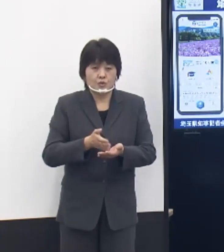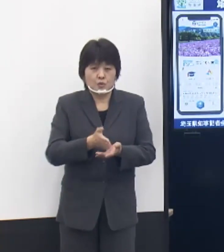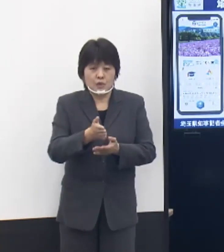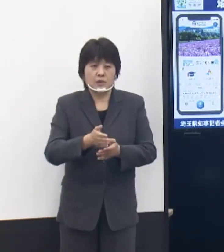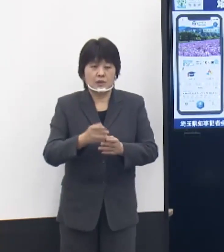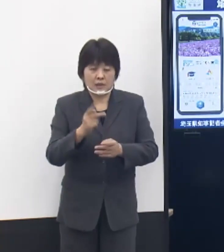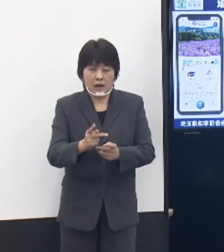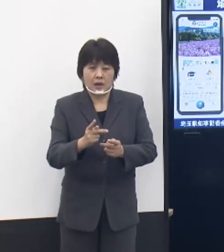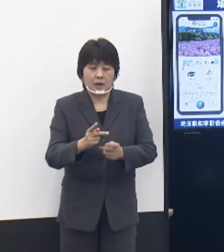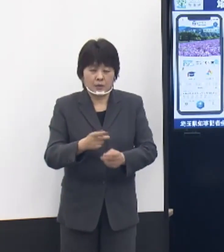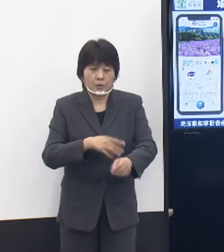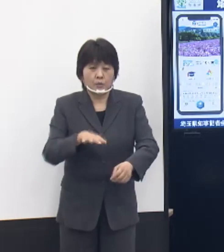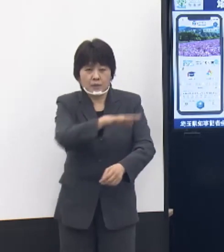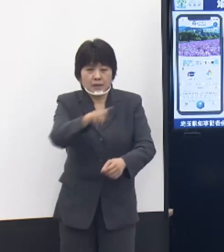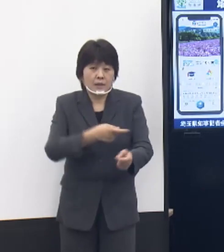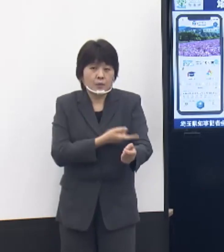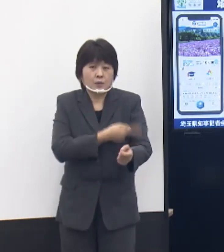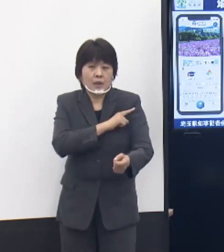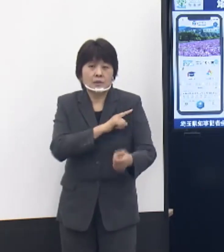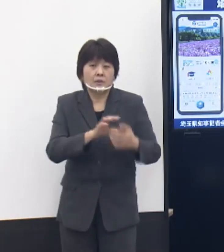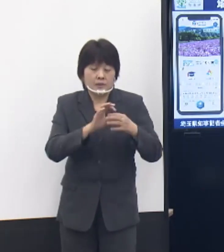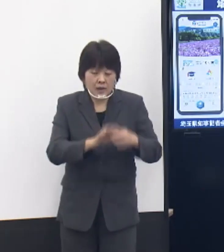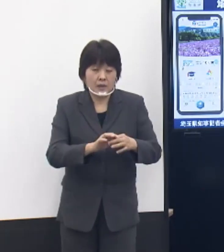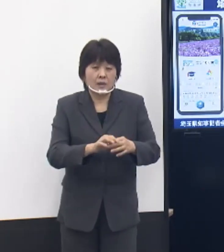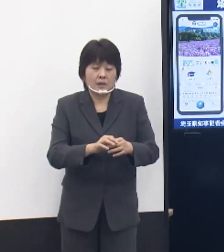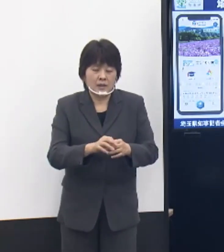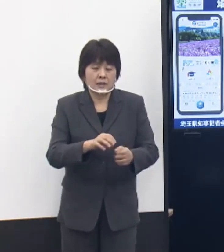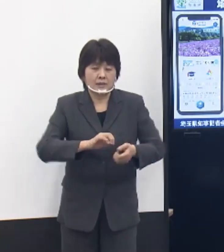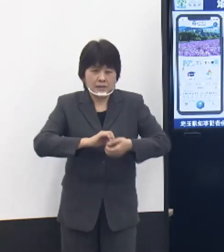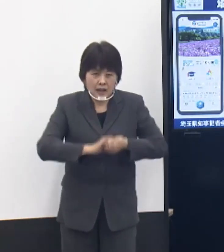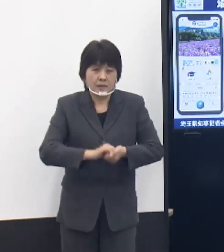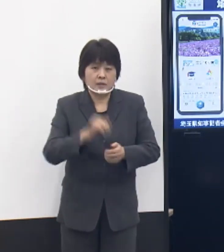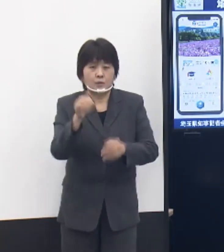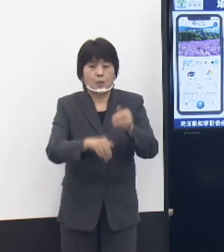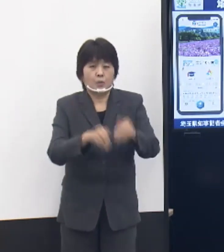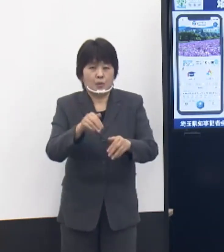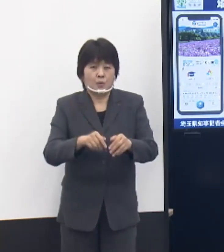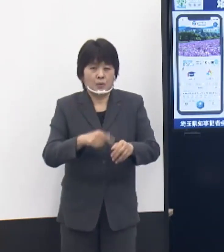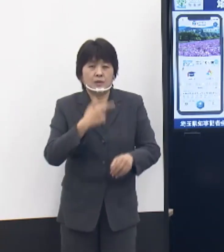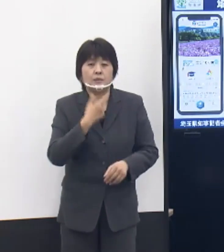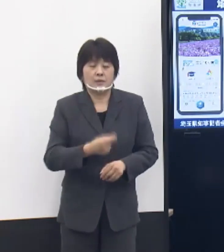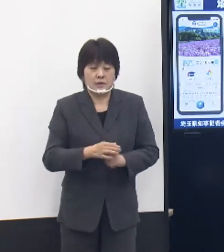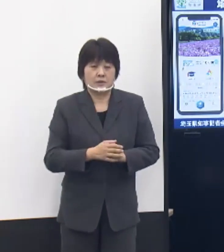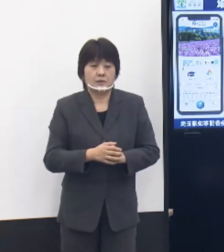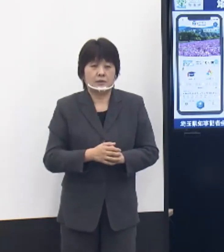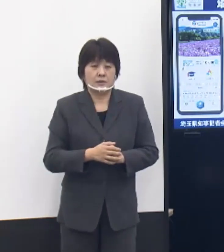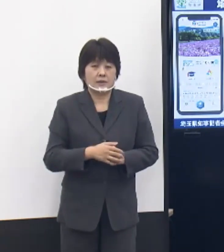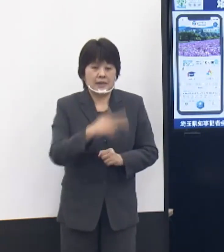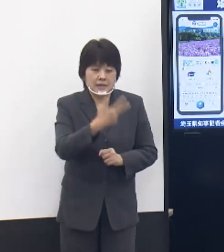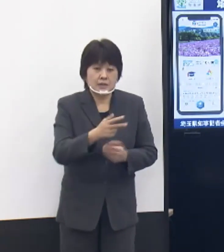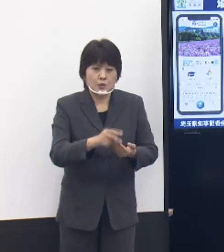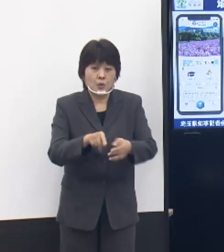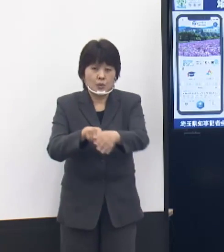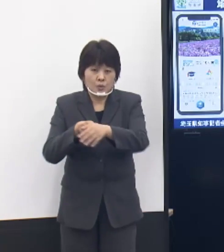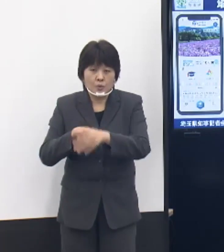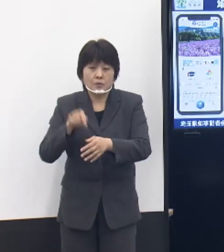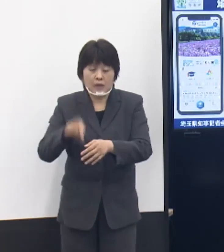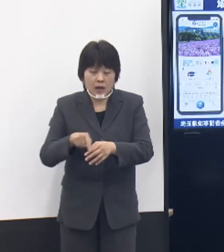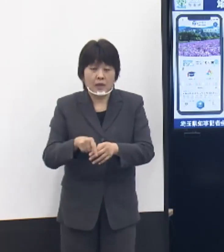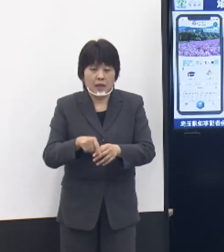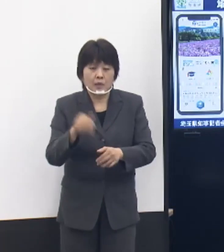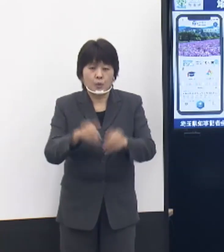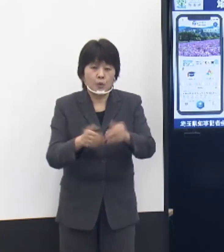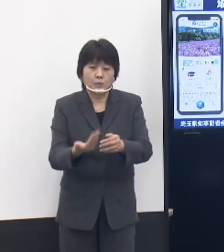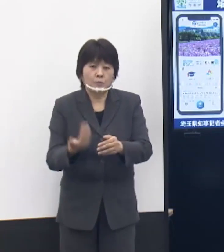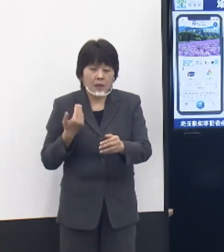きな権利でございますので、ぜひ投票には行っていただきたいと思います。各市町村において期日前投